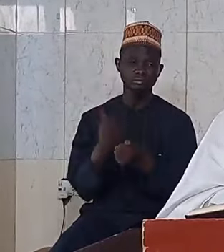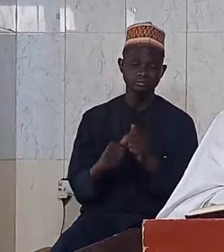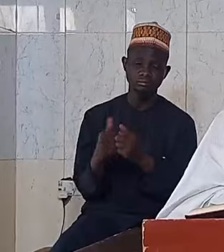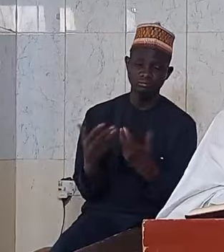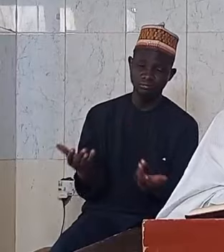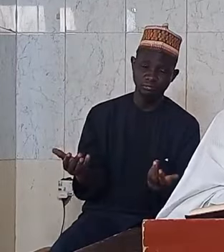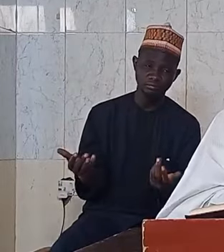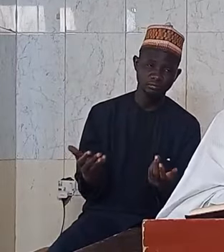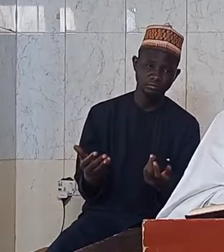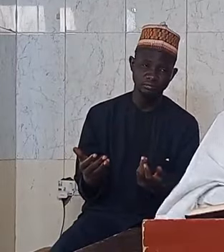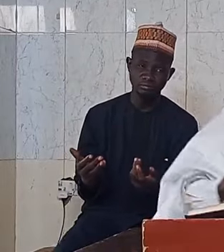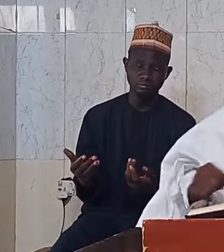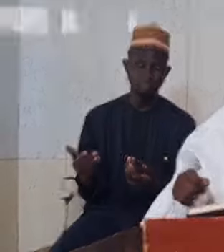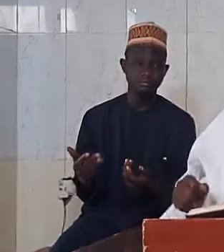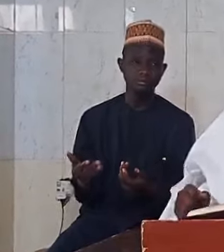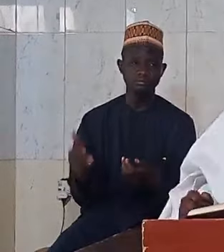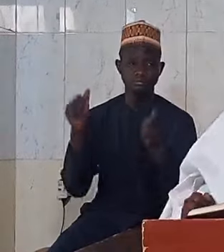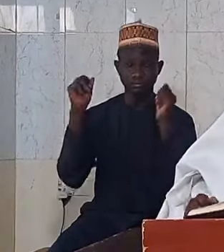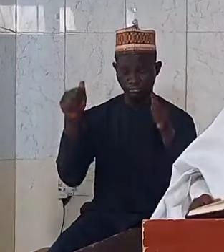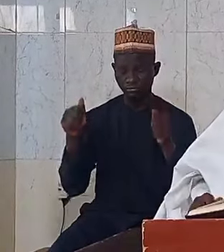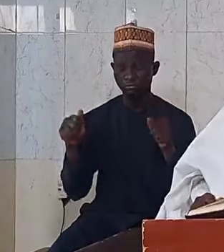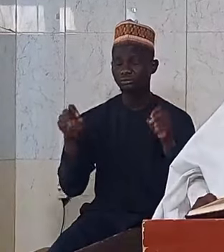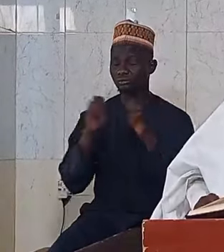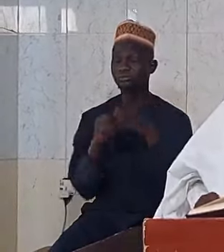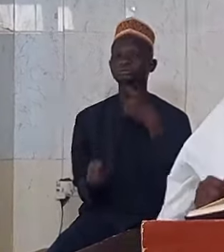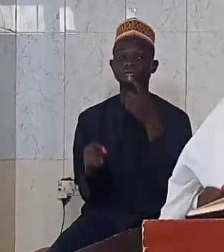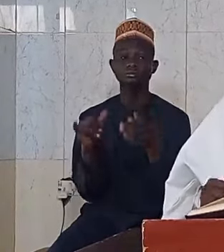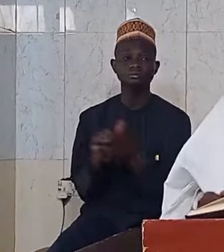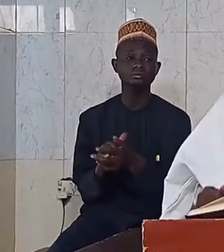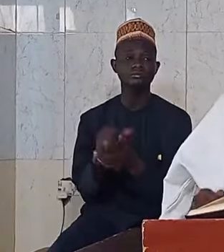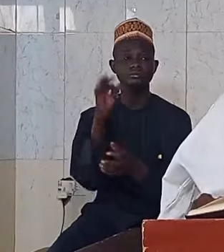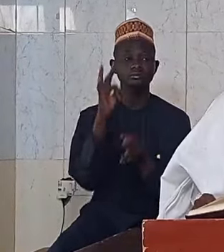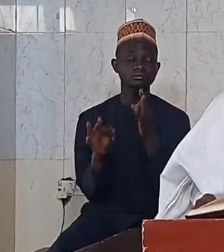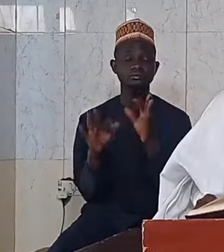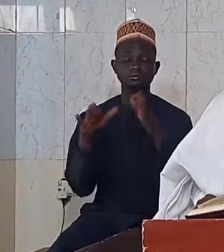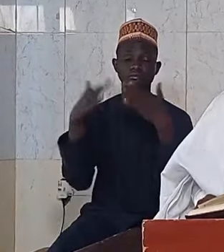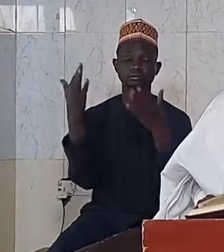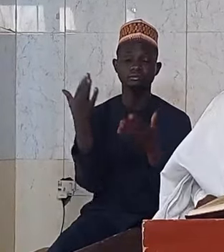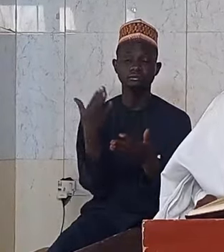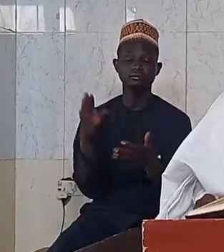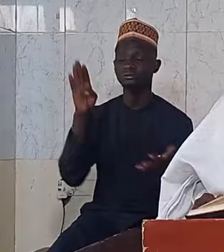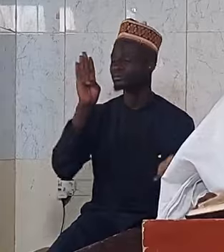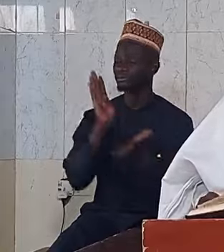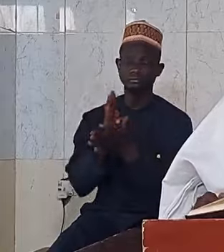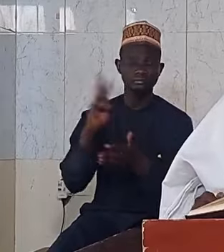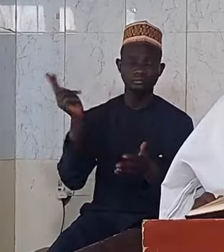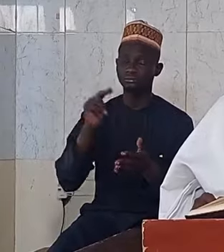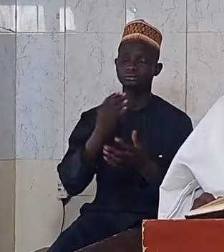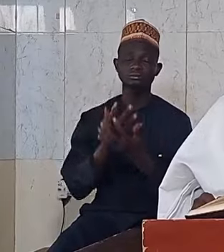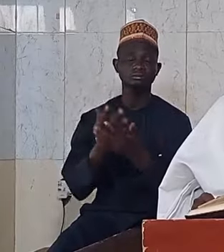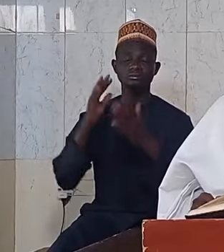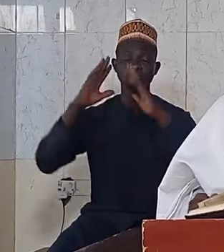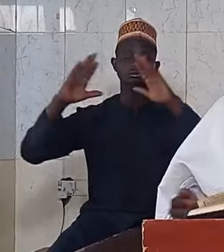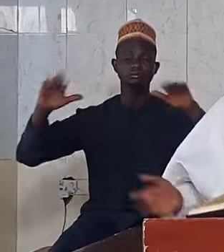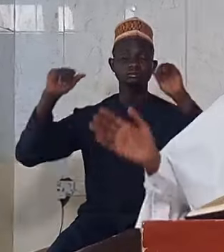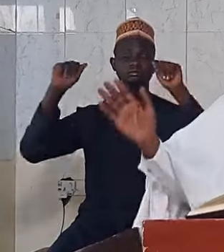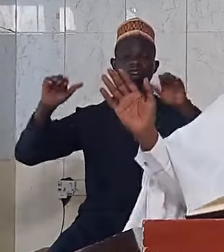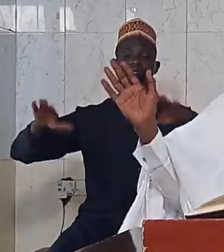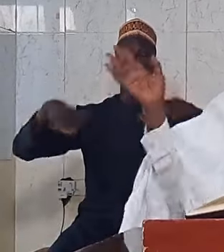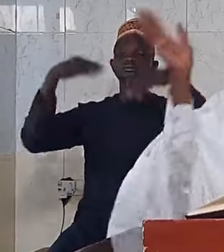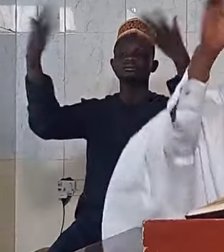magani zaka iya cewa in Allah ya hore maka biliyoyin kuɗi da gidaje zaka